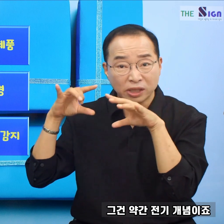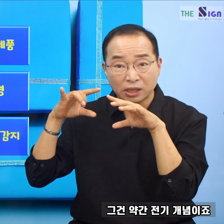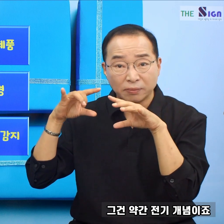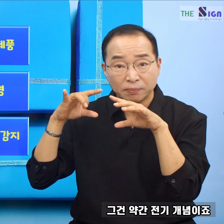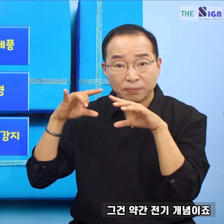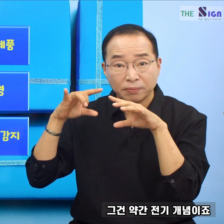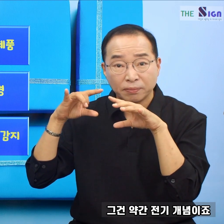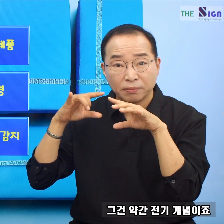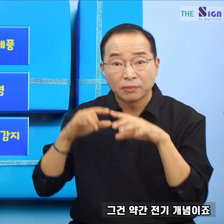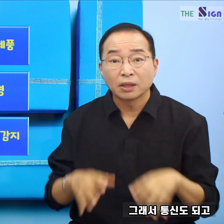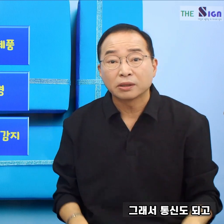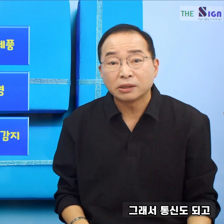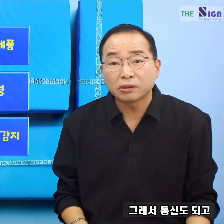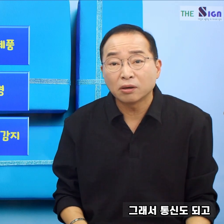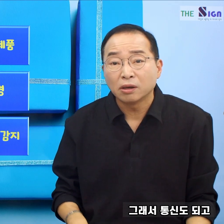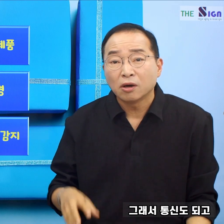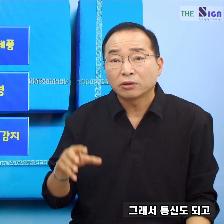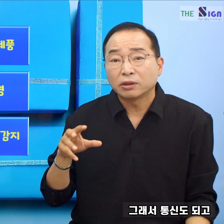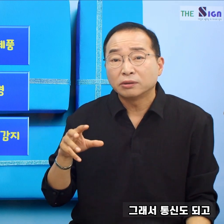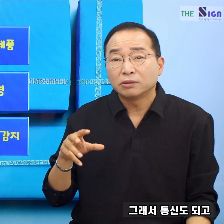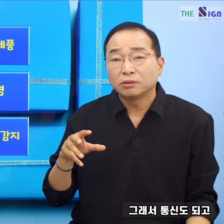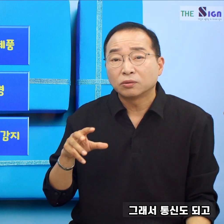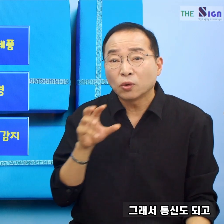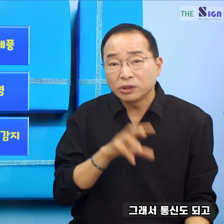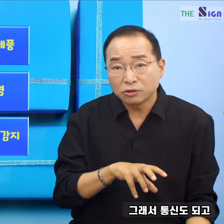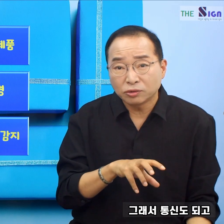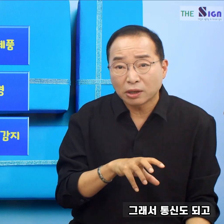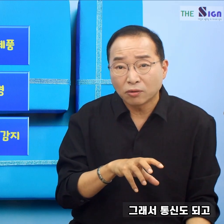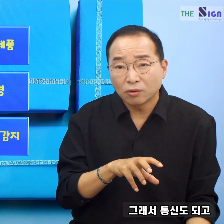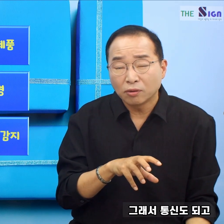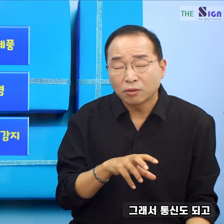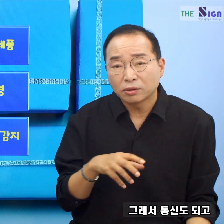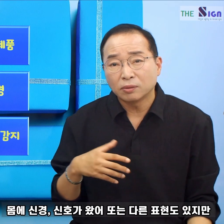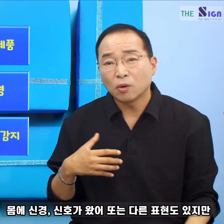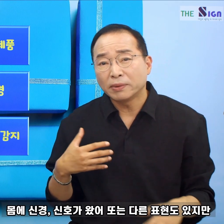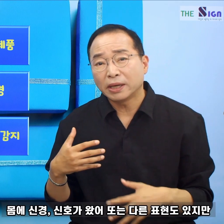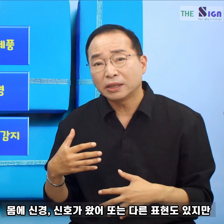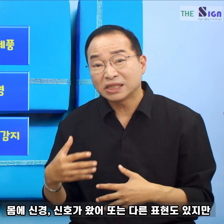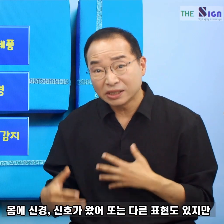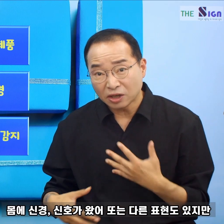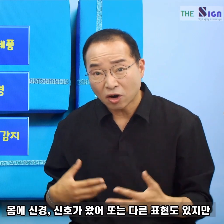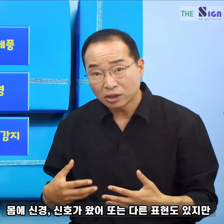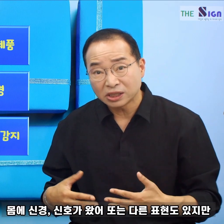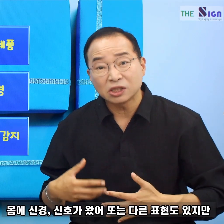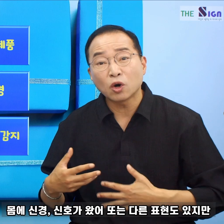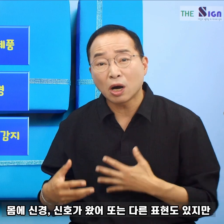개념. 그래서 어떤 통신도 되고 그 몸에 신호가